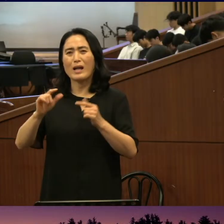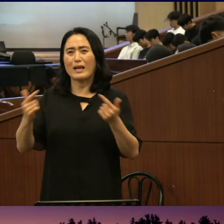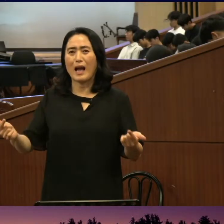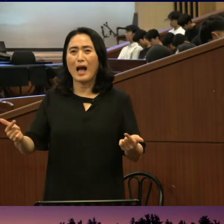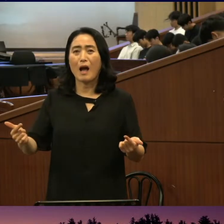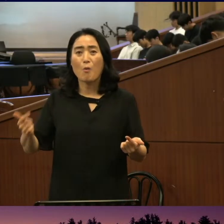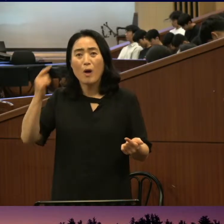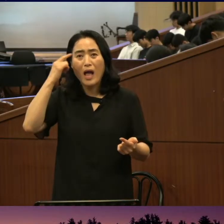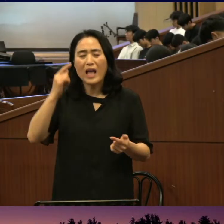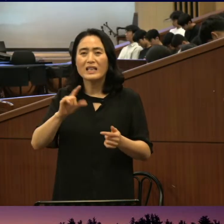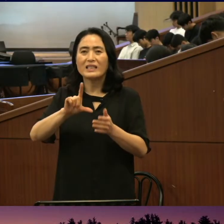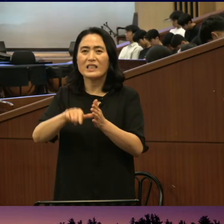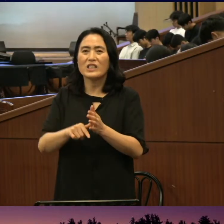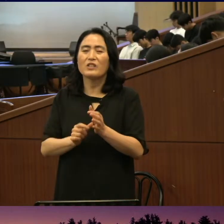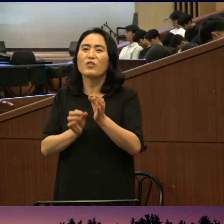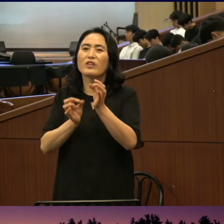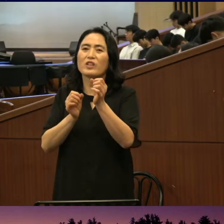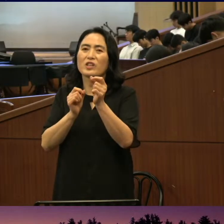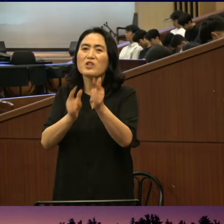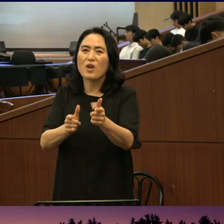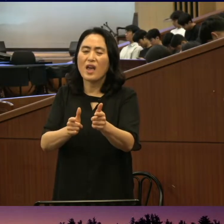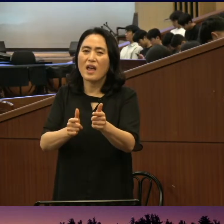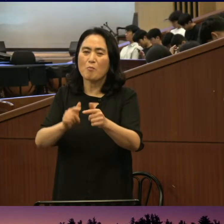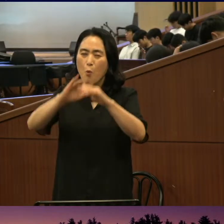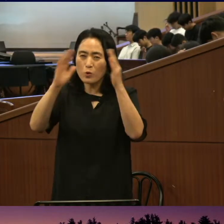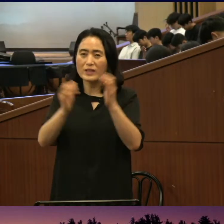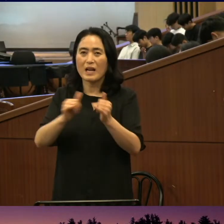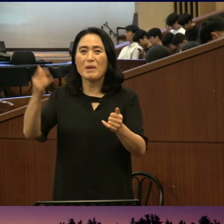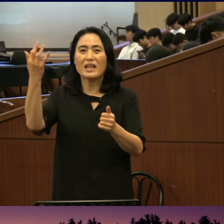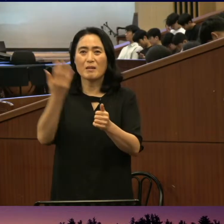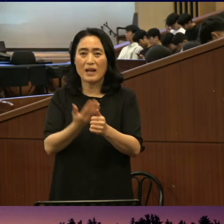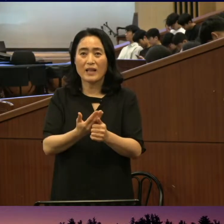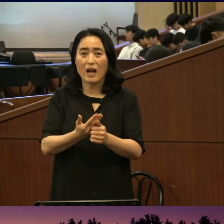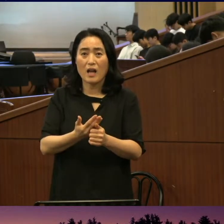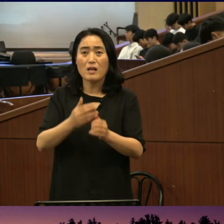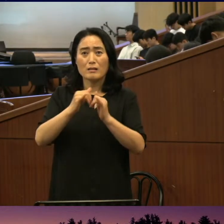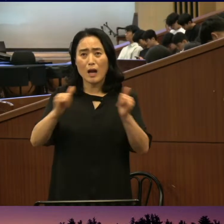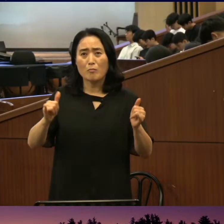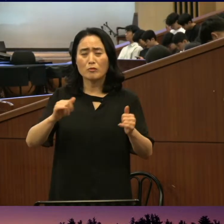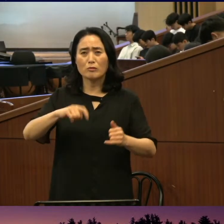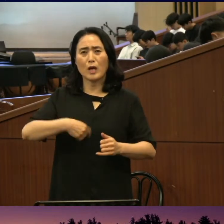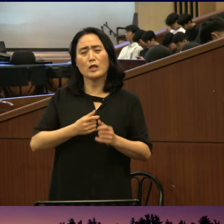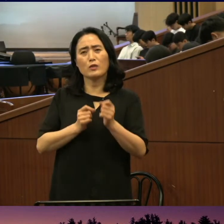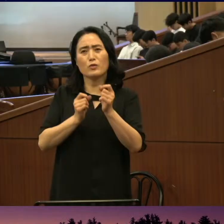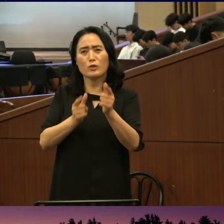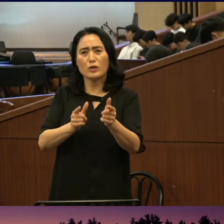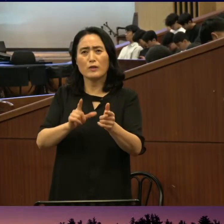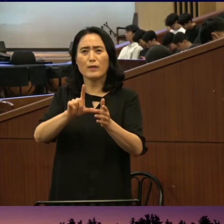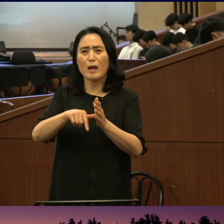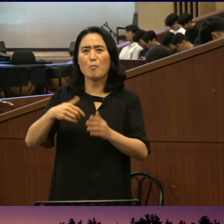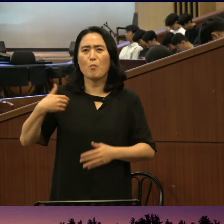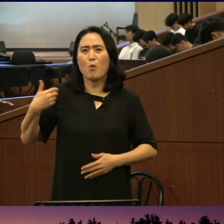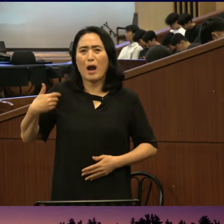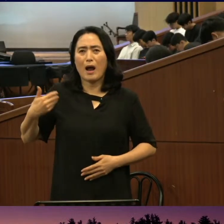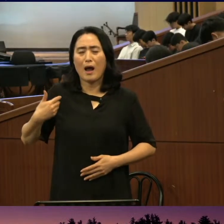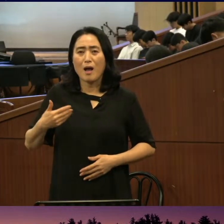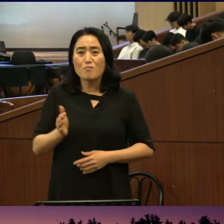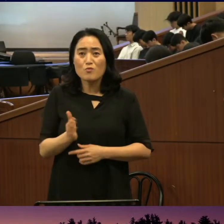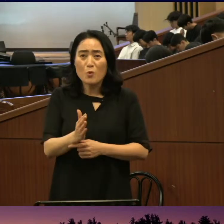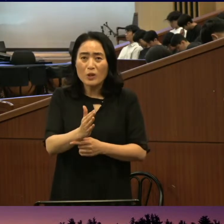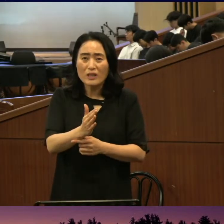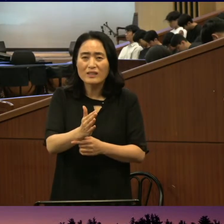모두에게 임함이니라. 분명히 사람은 자기의 시기도 알지 못하나니 물고기들이 재난에